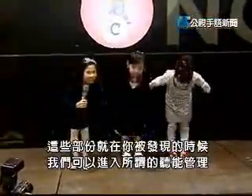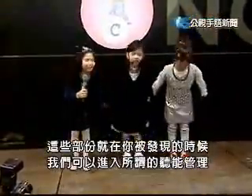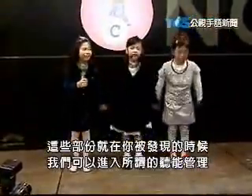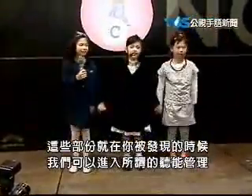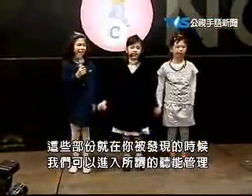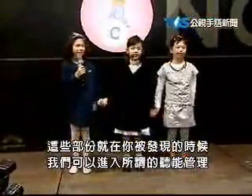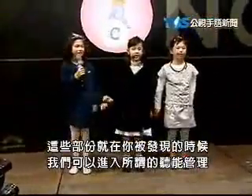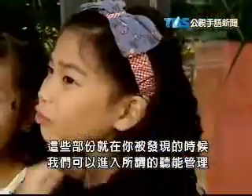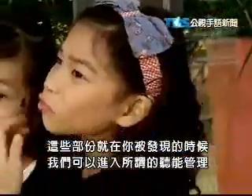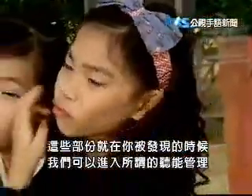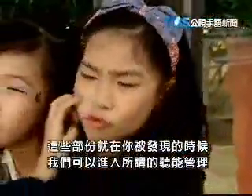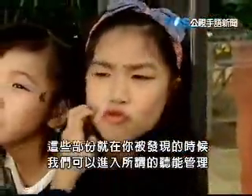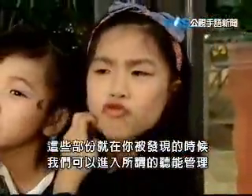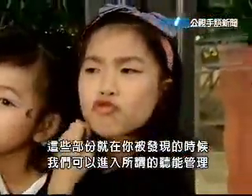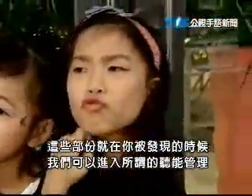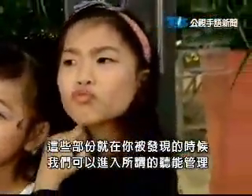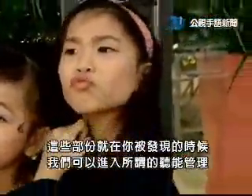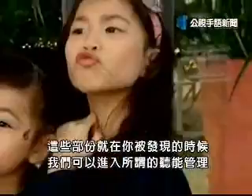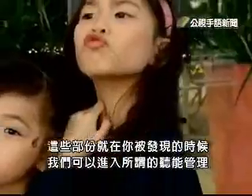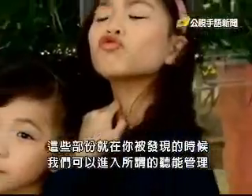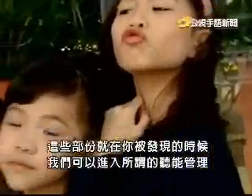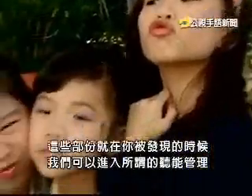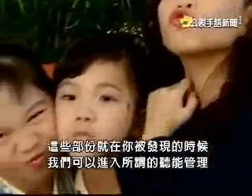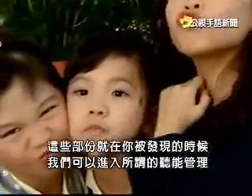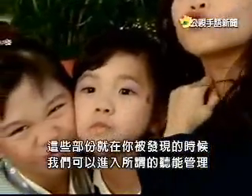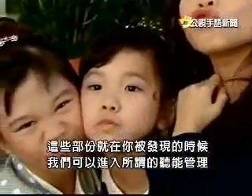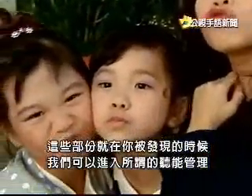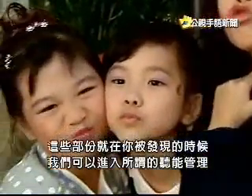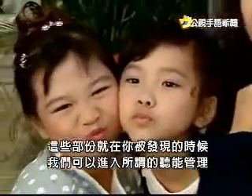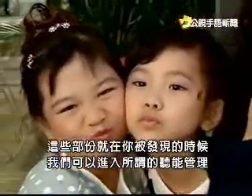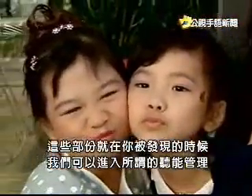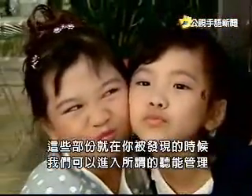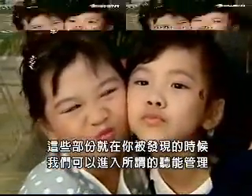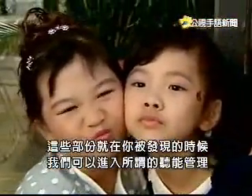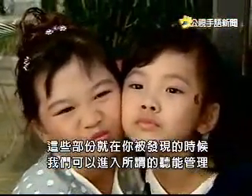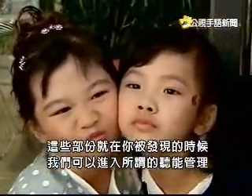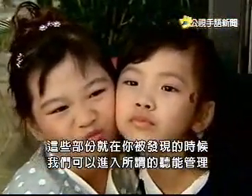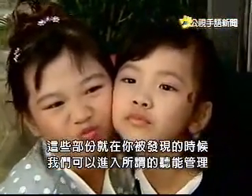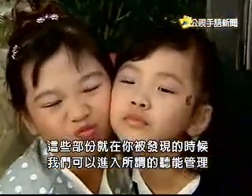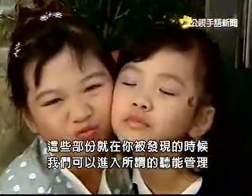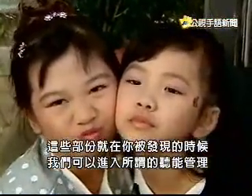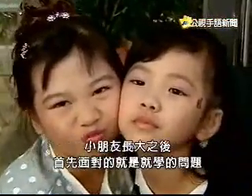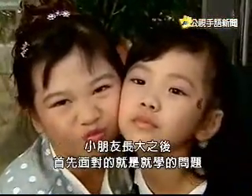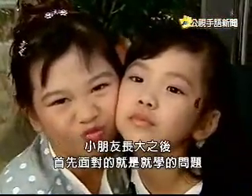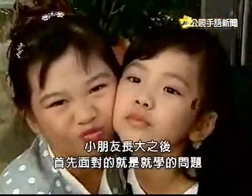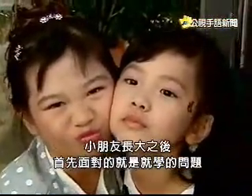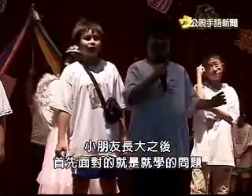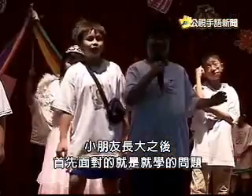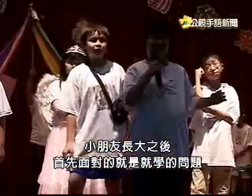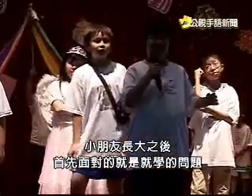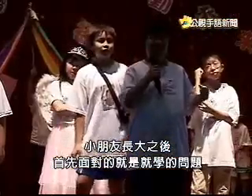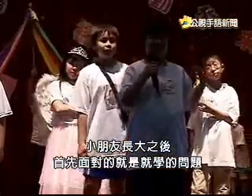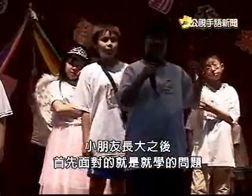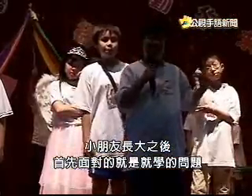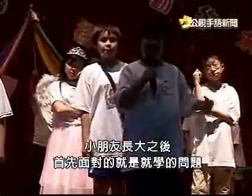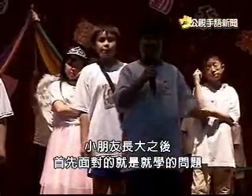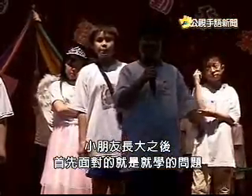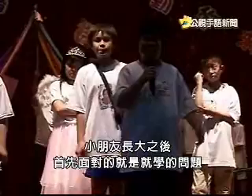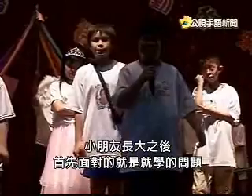呢就在你被发现的时候呢，我们就可以进入所谓的听能管理。 小朋友长大之后，首先面对的